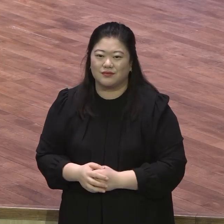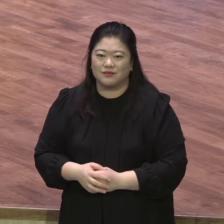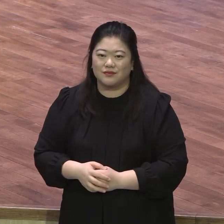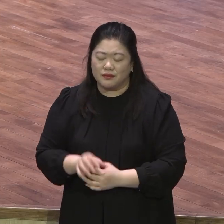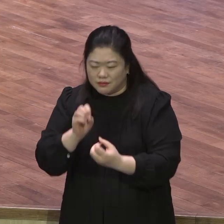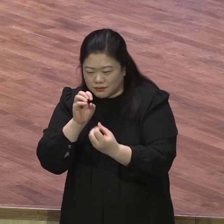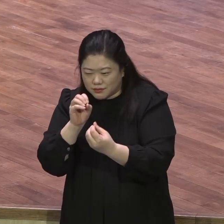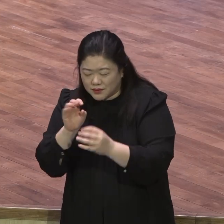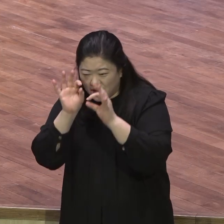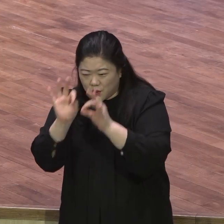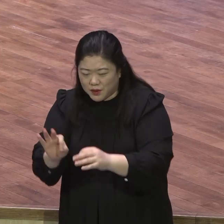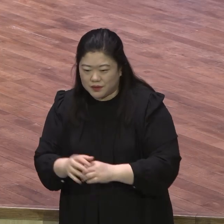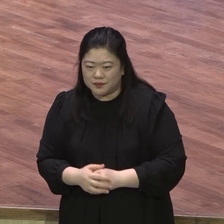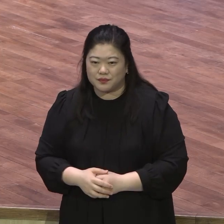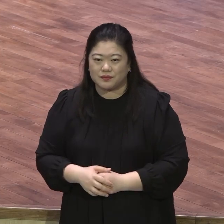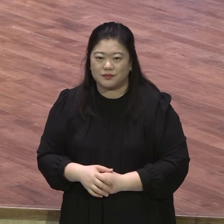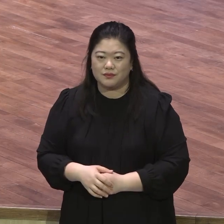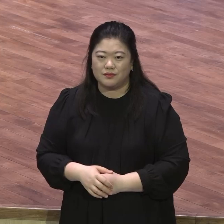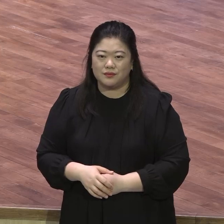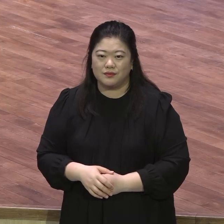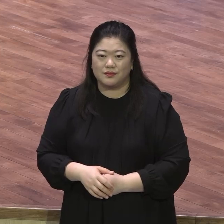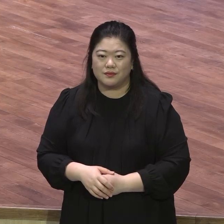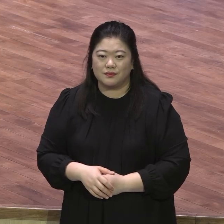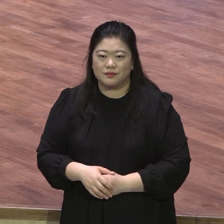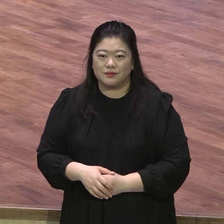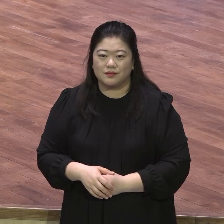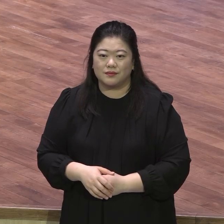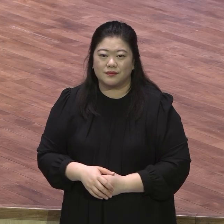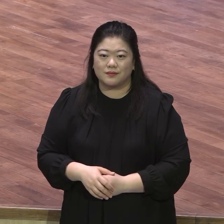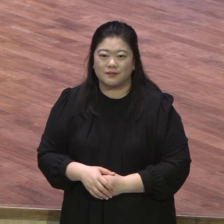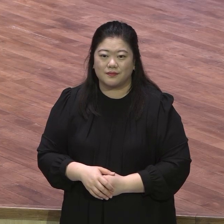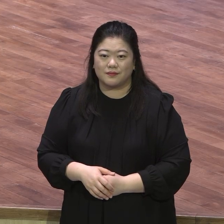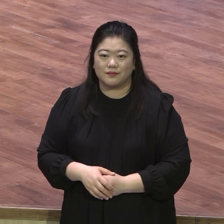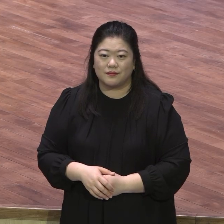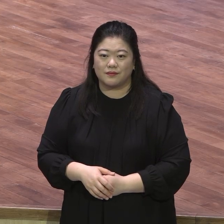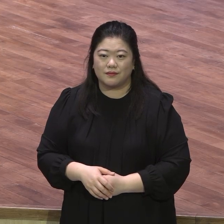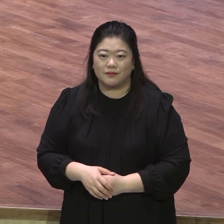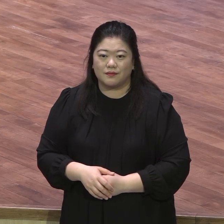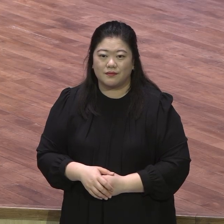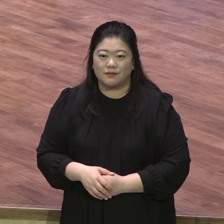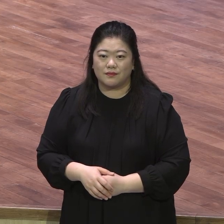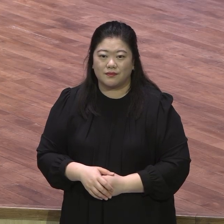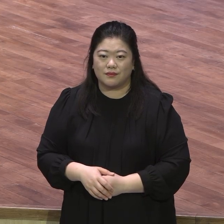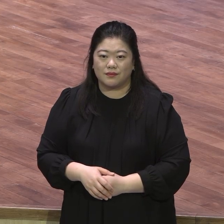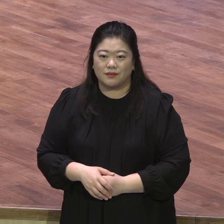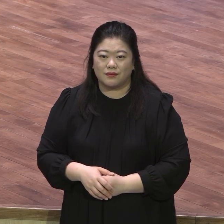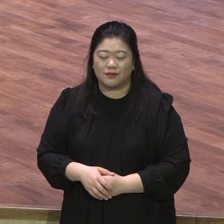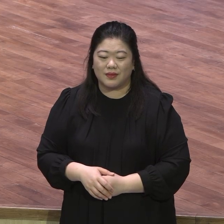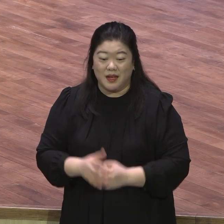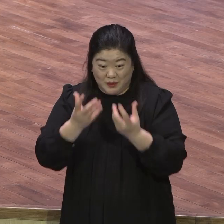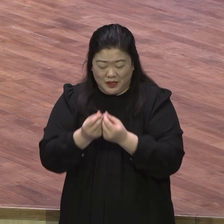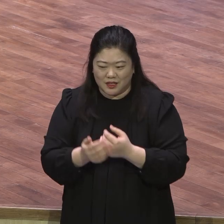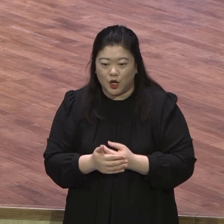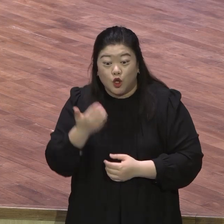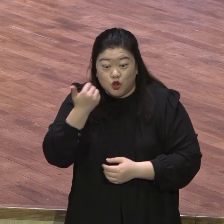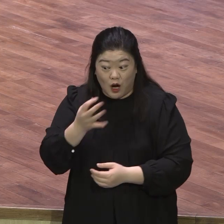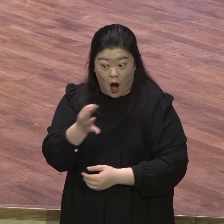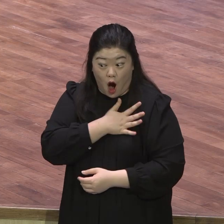그분 좀 선교지에 좀 어떻게 하면 좋겠는데 말을 할 수 있다 단 한 명도 없어요